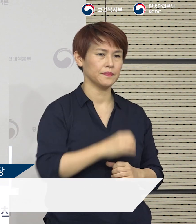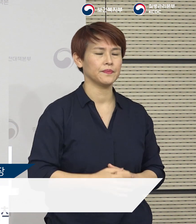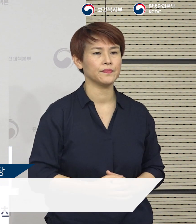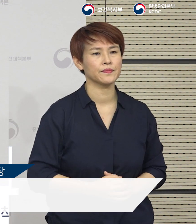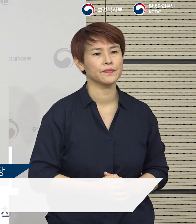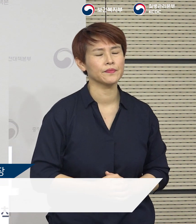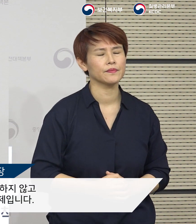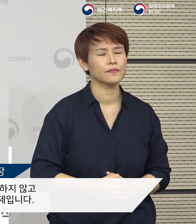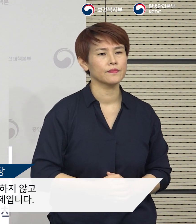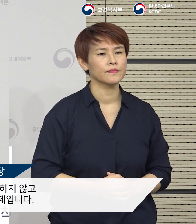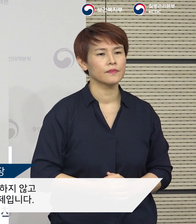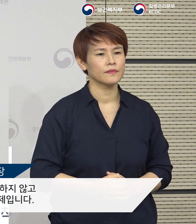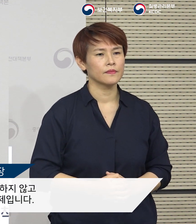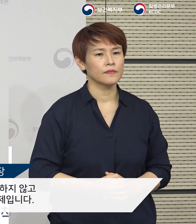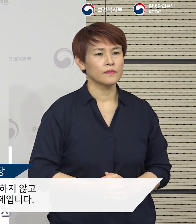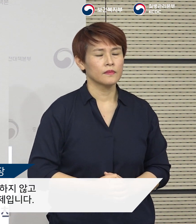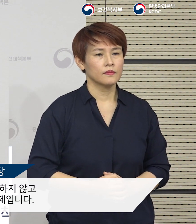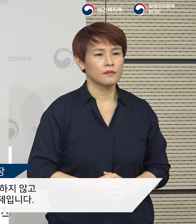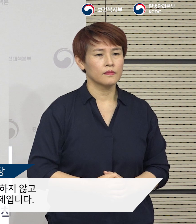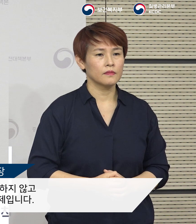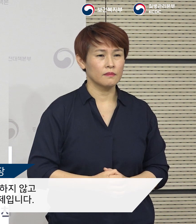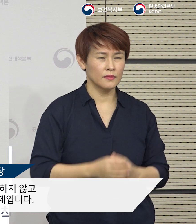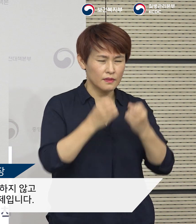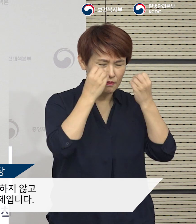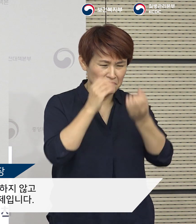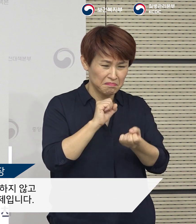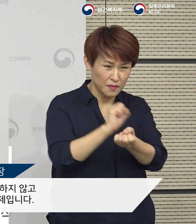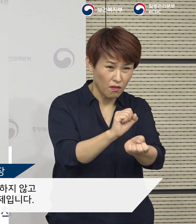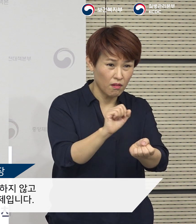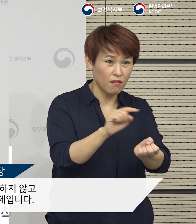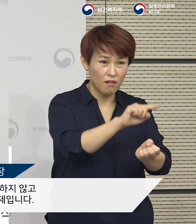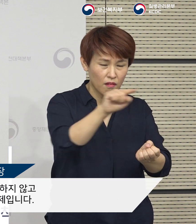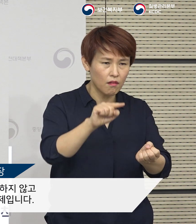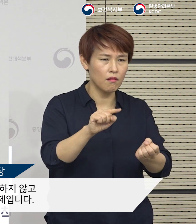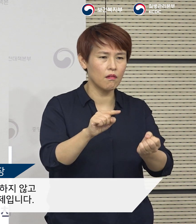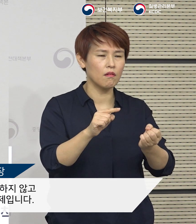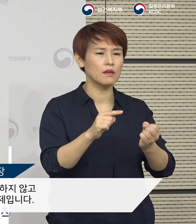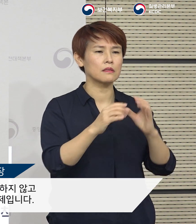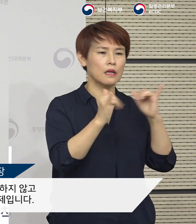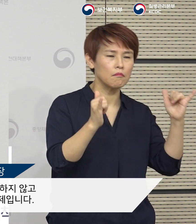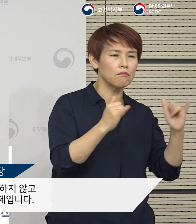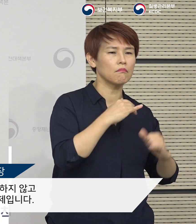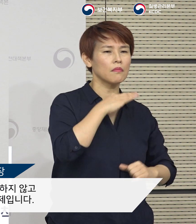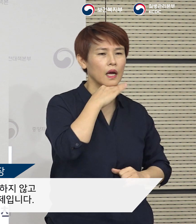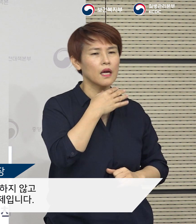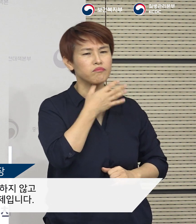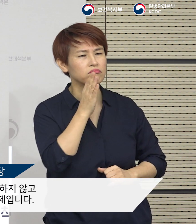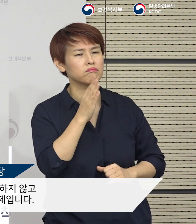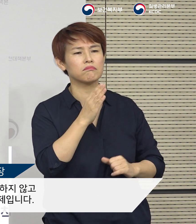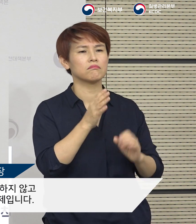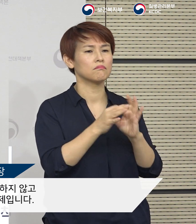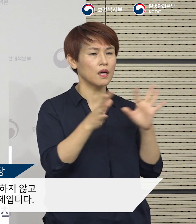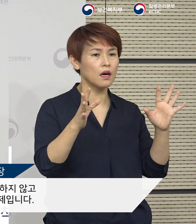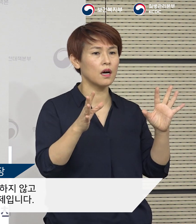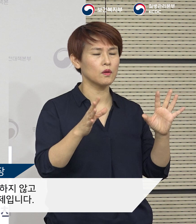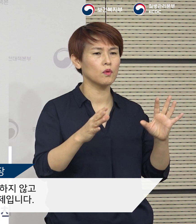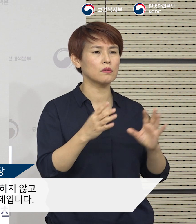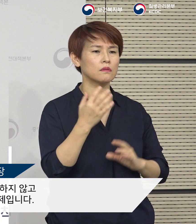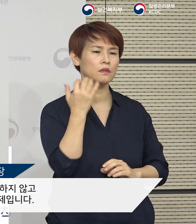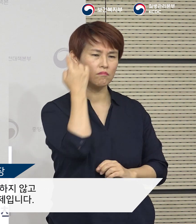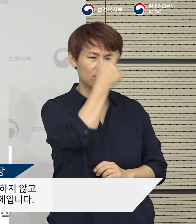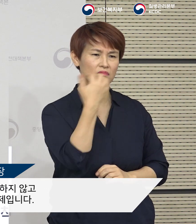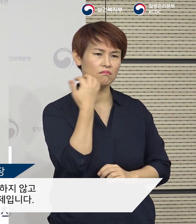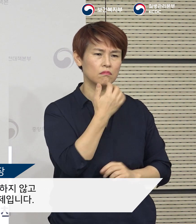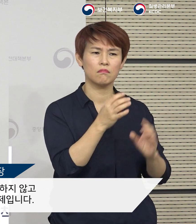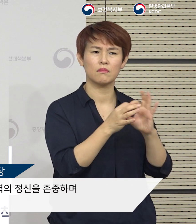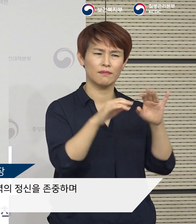부탁드립니다. 신종 감염병은 지역 출신, 종교, 인종 등을 구분하지 않고 모든 사람과 지역으로 확산되는 전